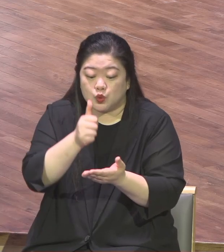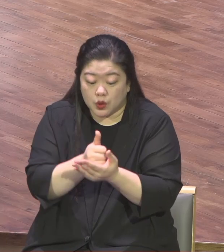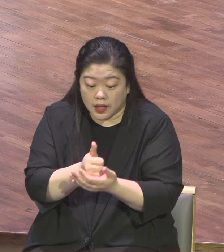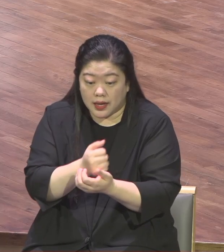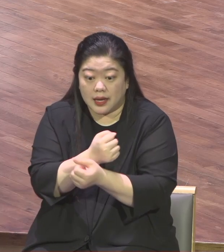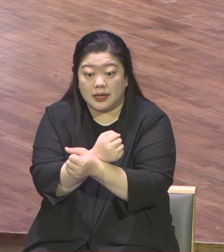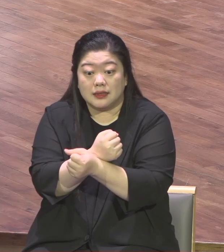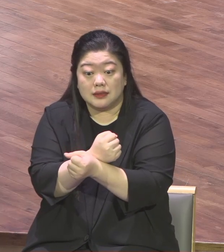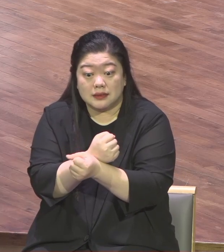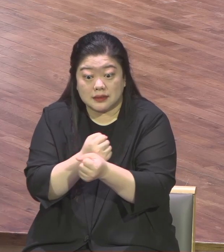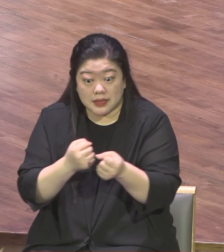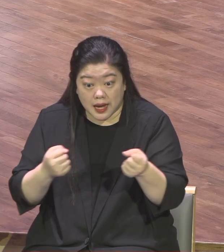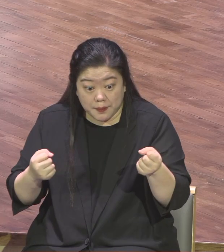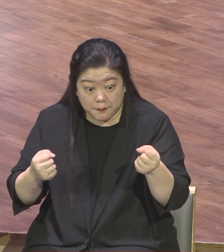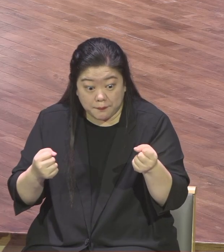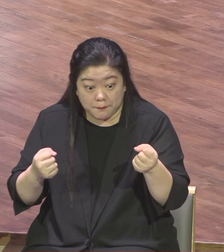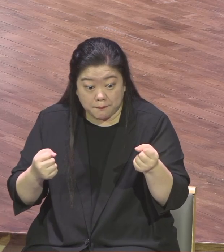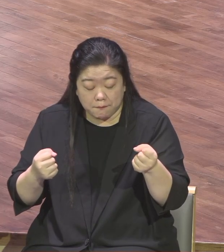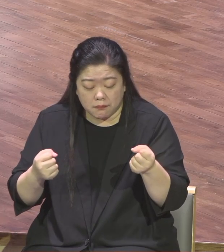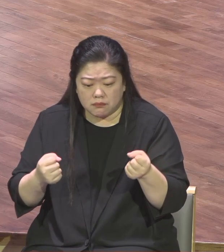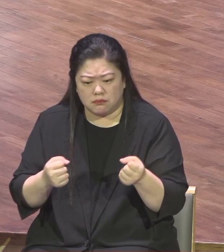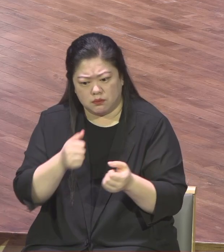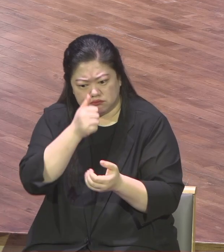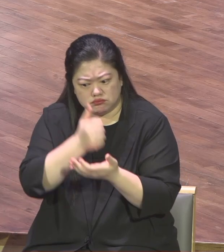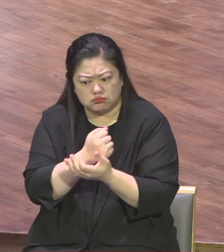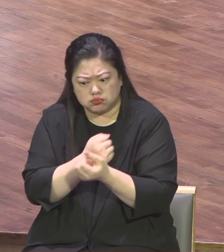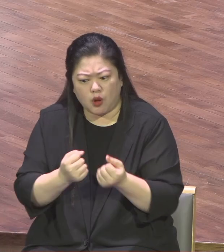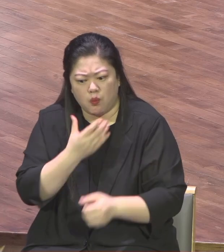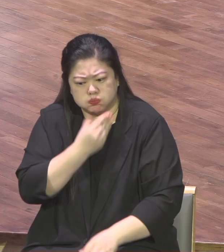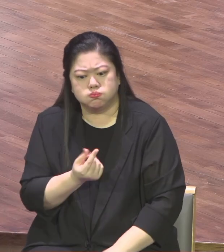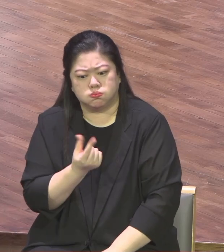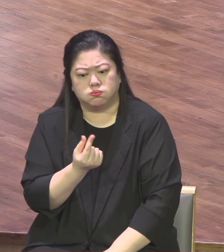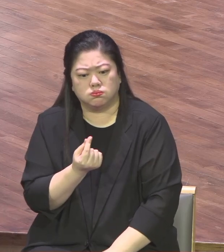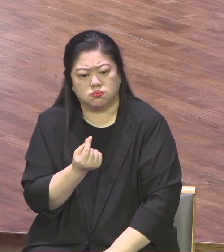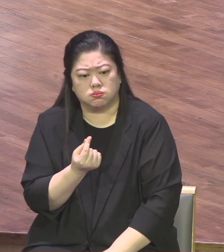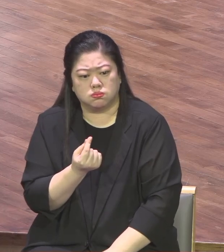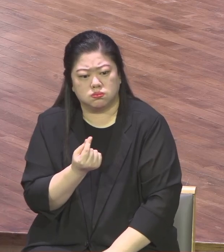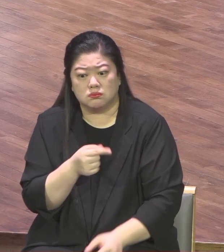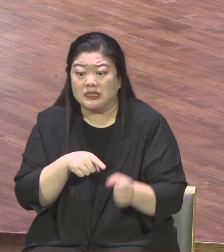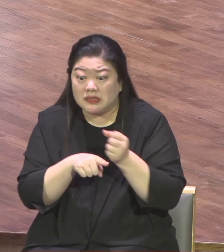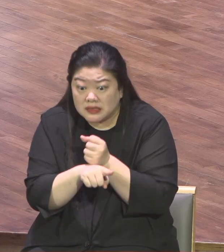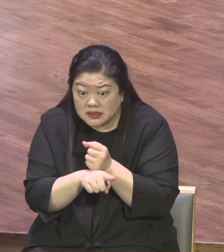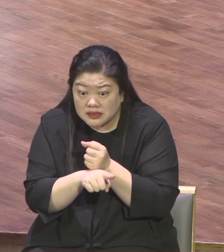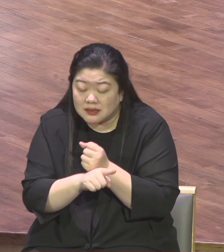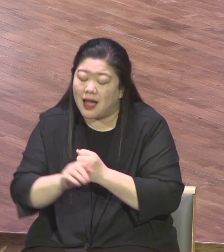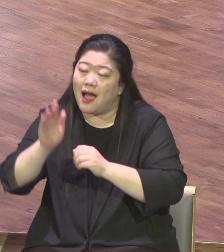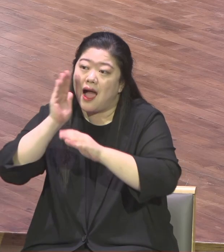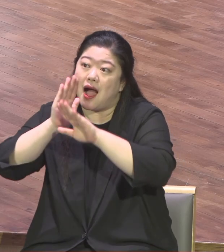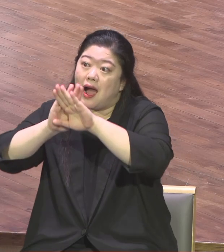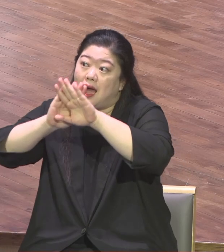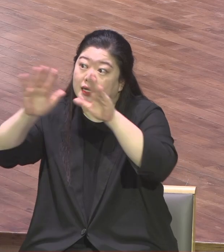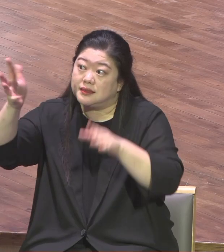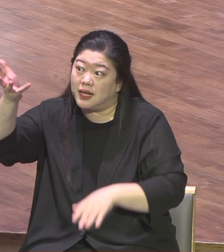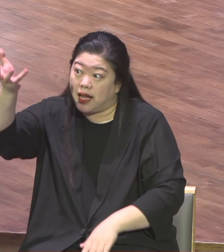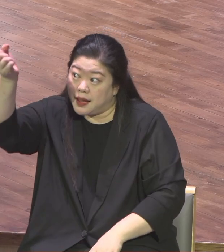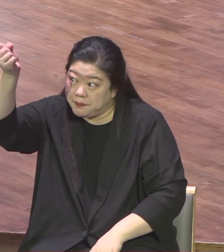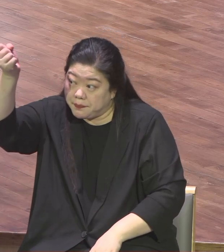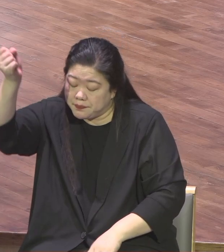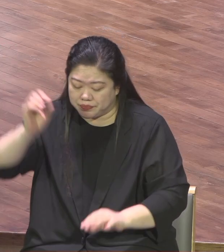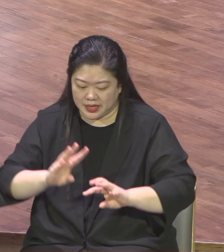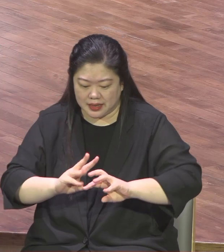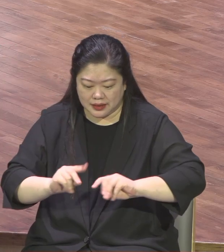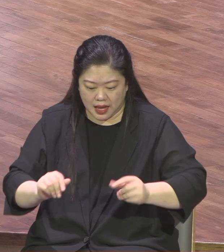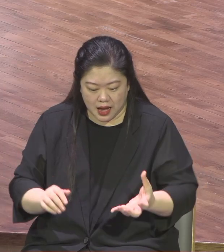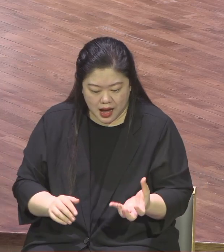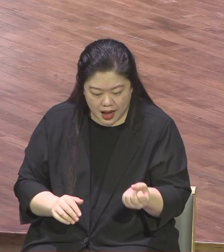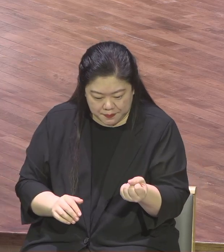죄사함의 축복의 이유는 하늘에 있는 것이나 땅에 있는 것이 다 그리스도